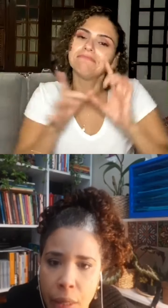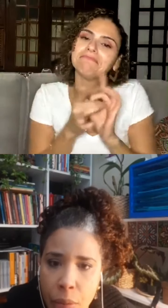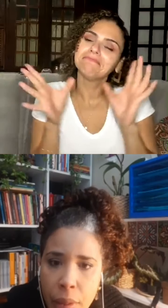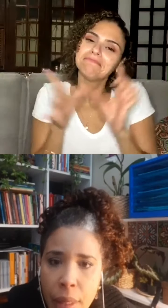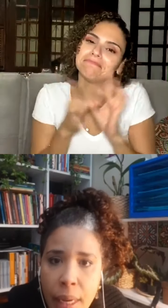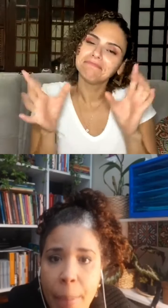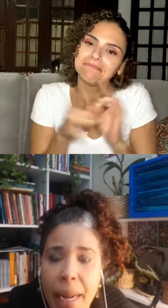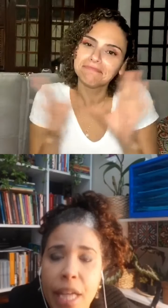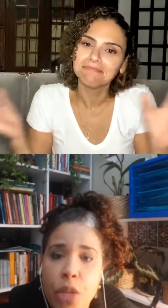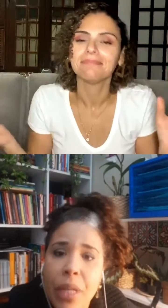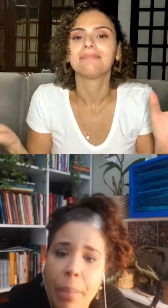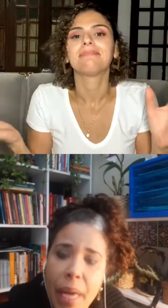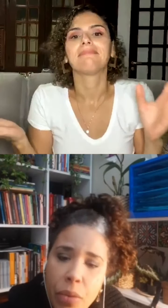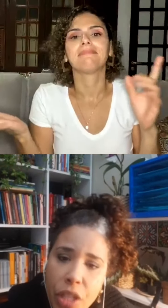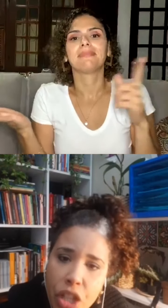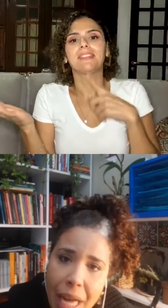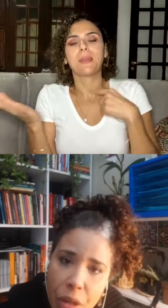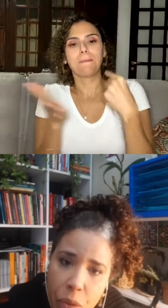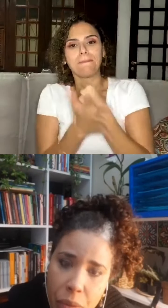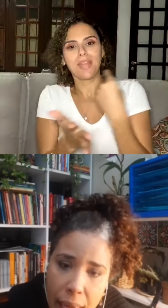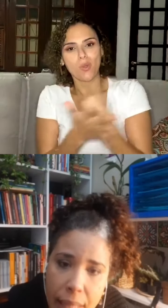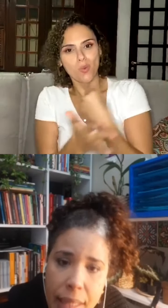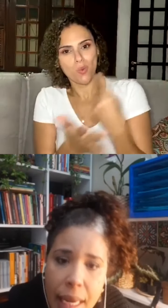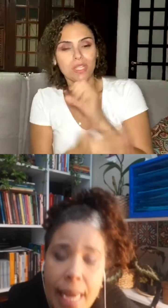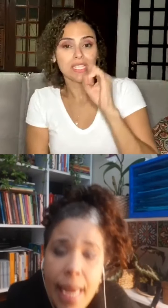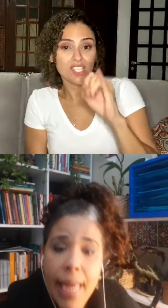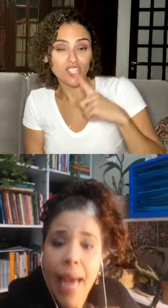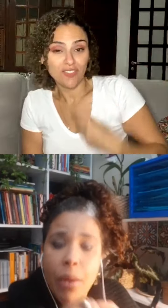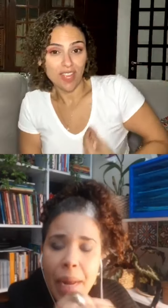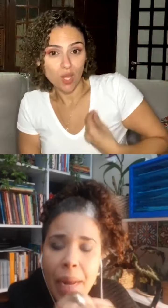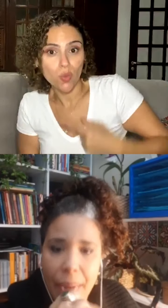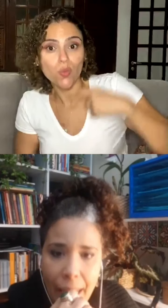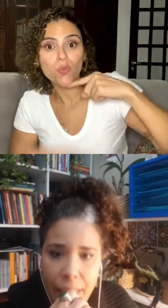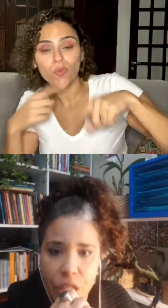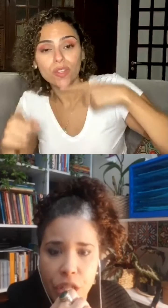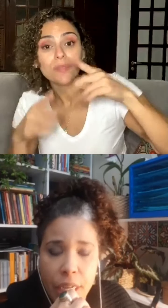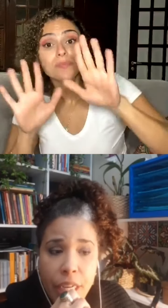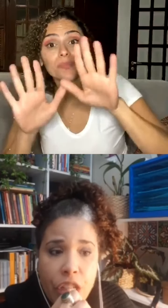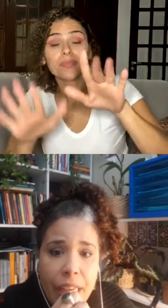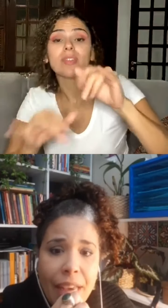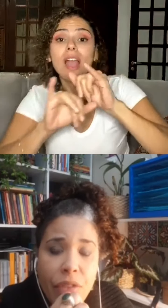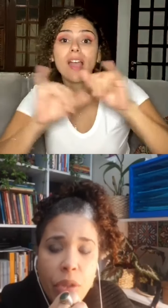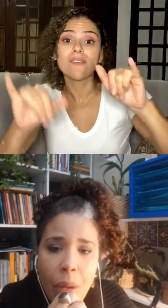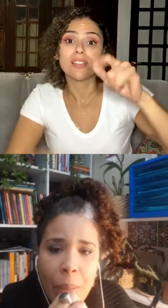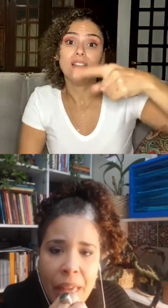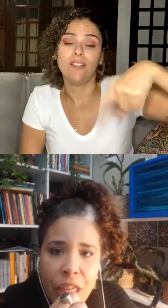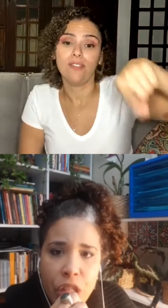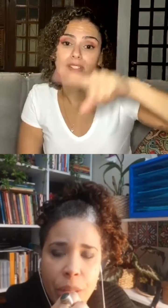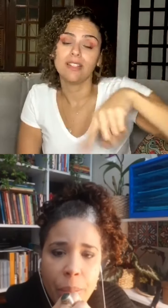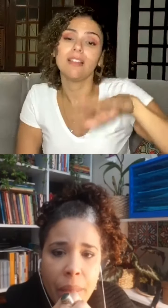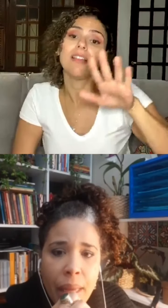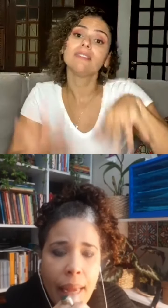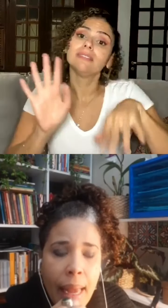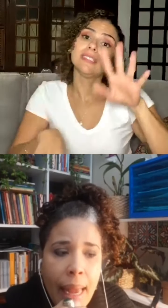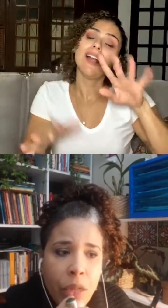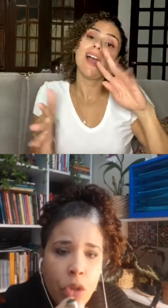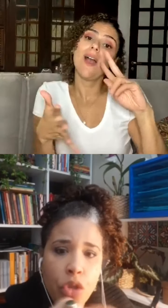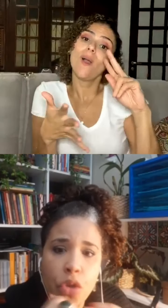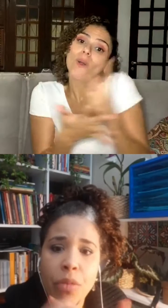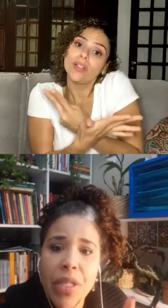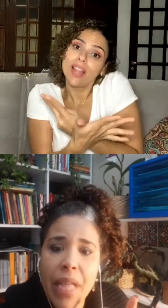disposição para responder perguntas caso aconteça. Quero lembrá-las de que, eventualmente,